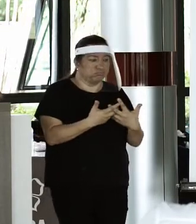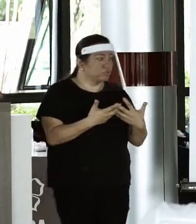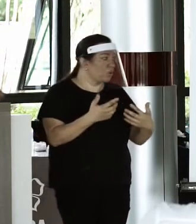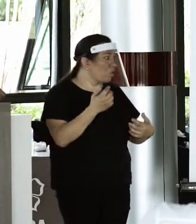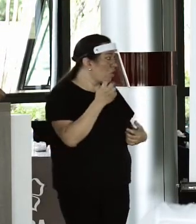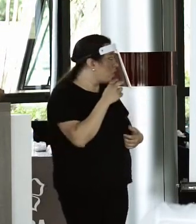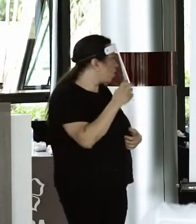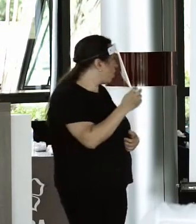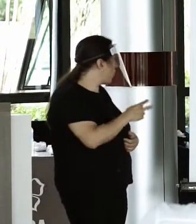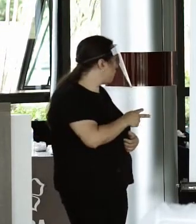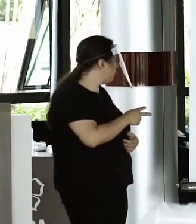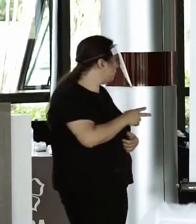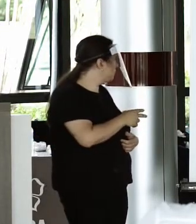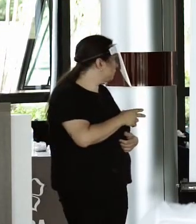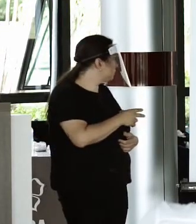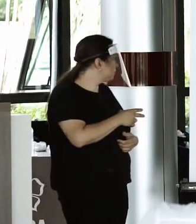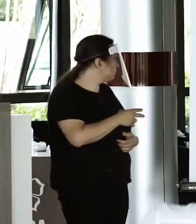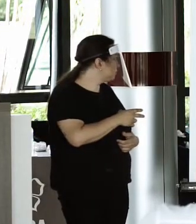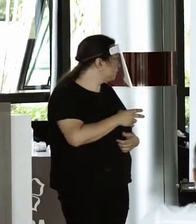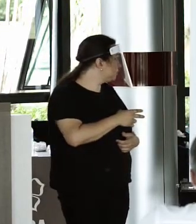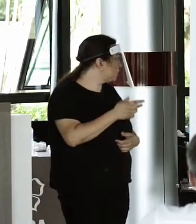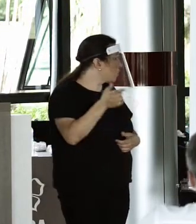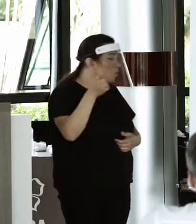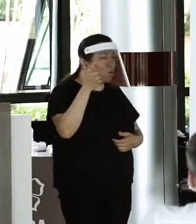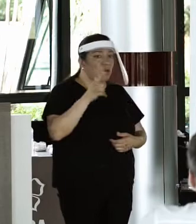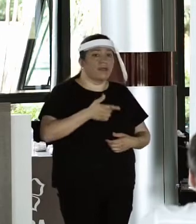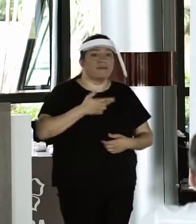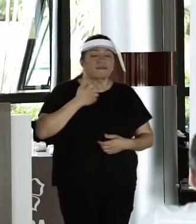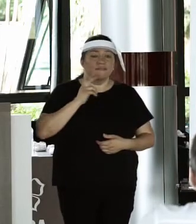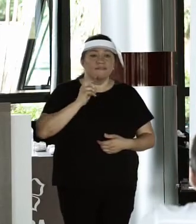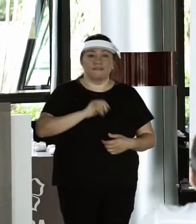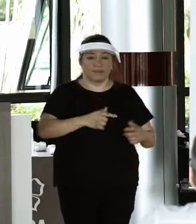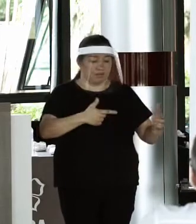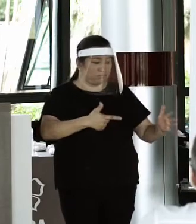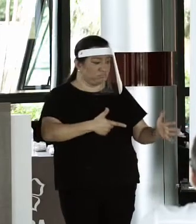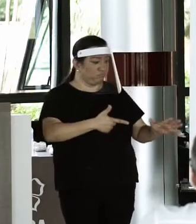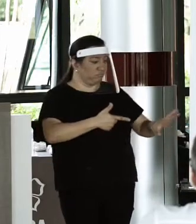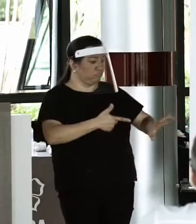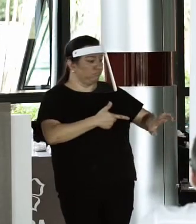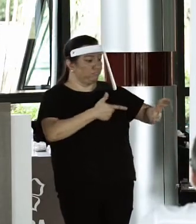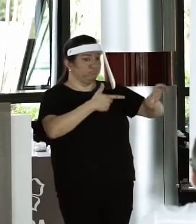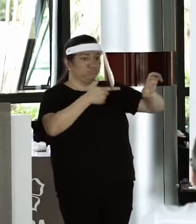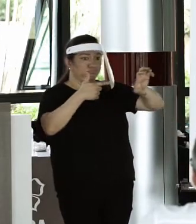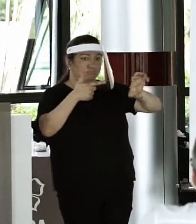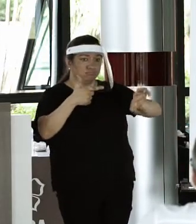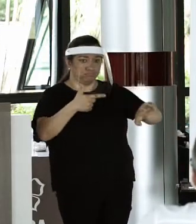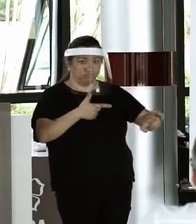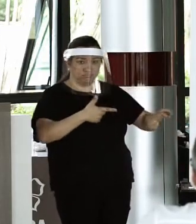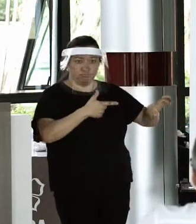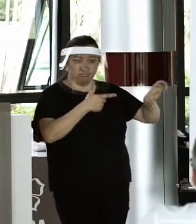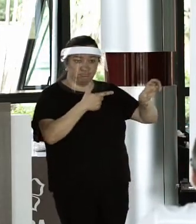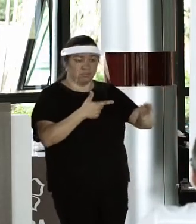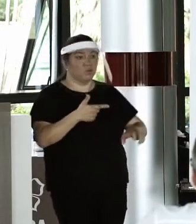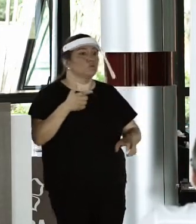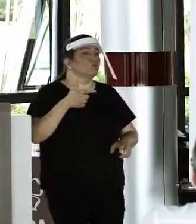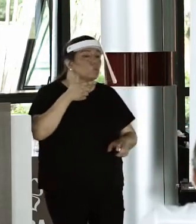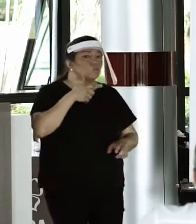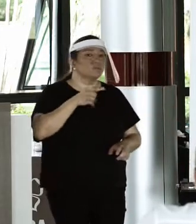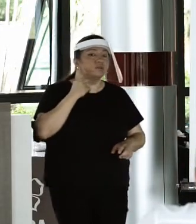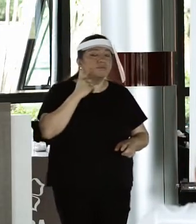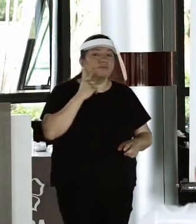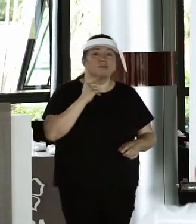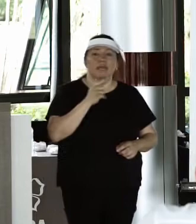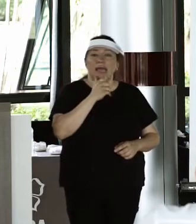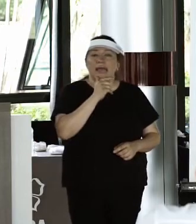aqui, ó. Tá vendo? Eu consigo ver com a termografia a altura da ascensão capilar. Então, para poder detectar a umidade,